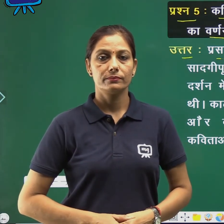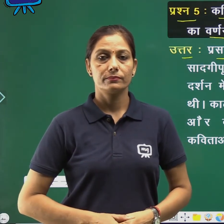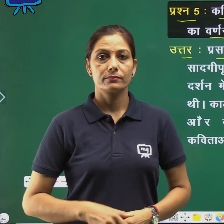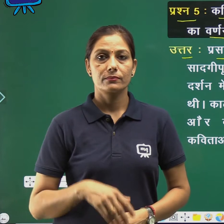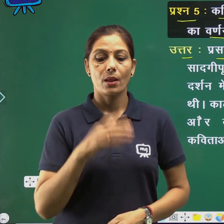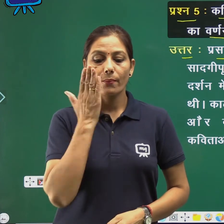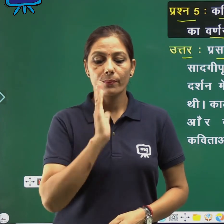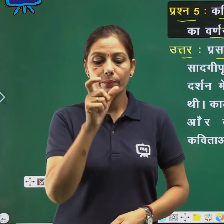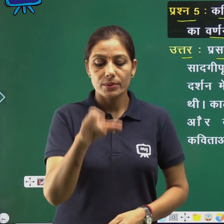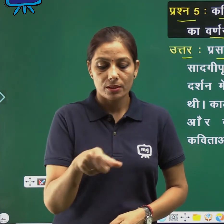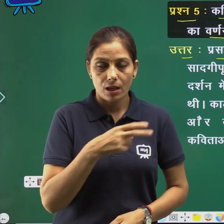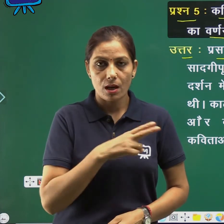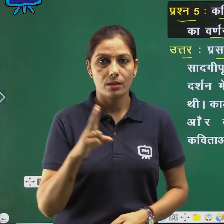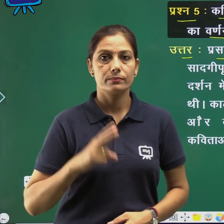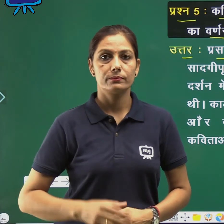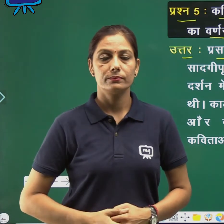प्रसाद जी का